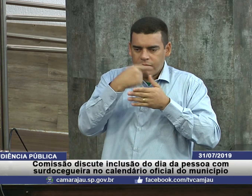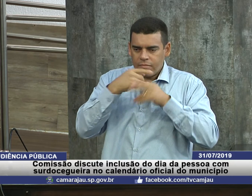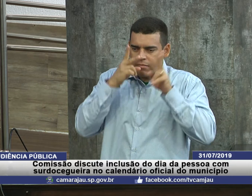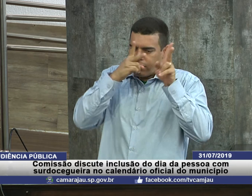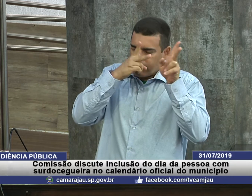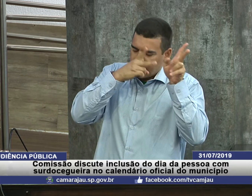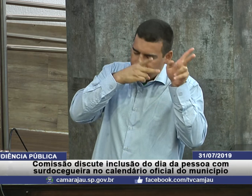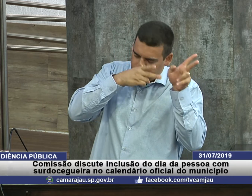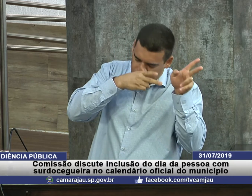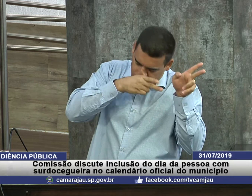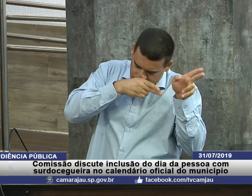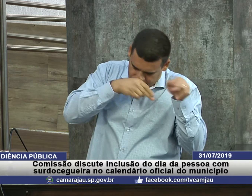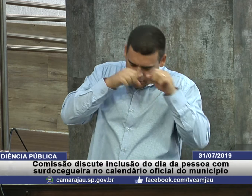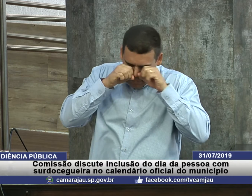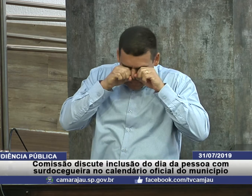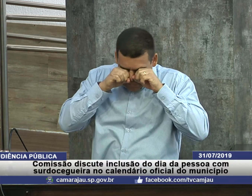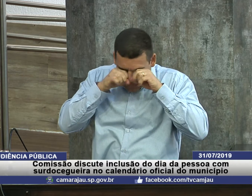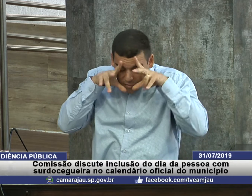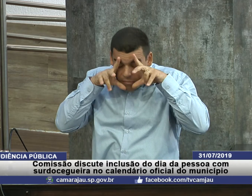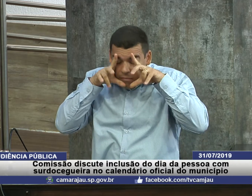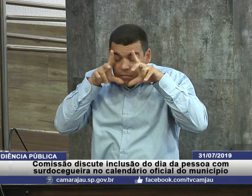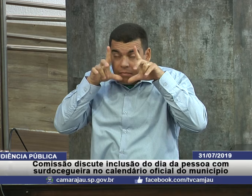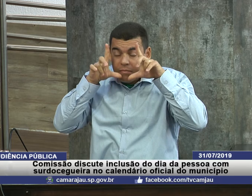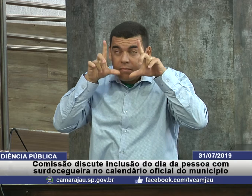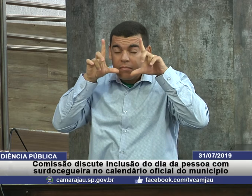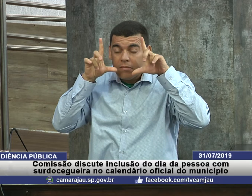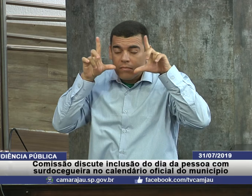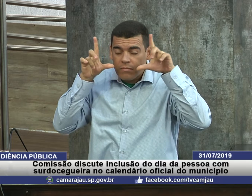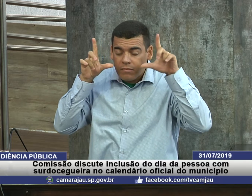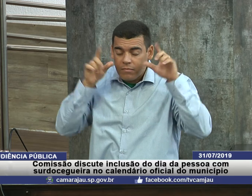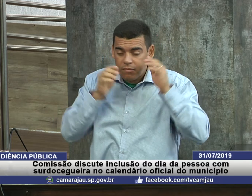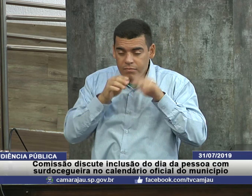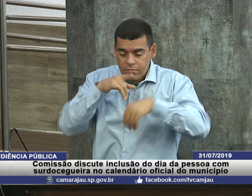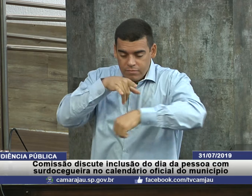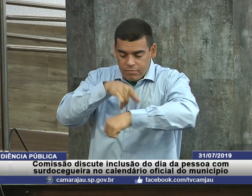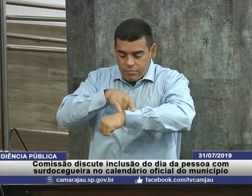ali. E era o meu único passatempo do dia, era interagir com esses bichos.